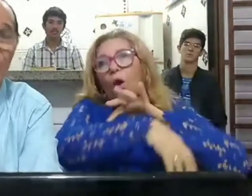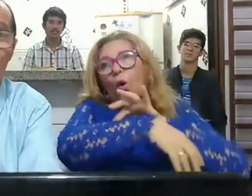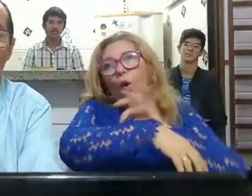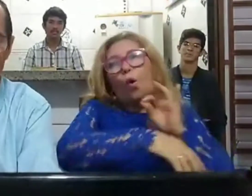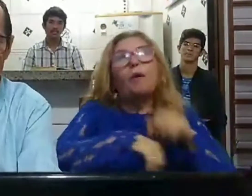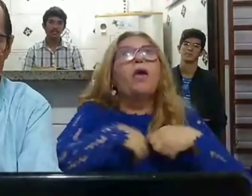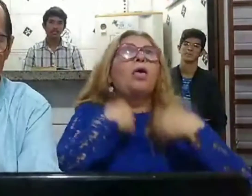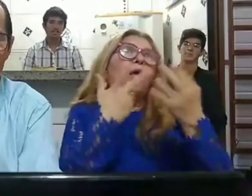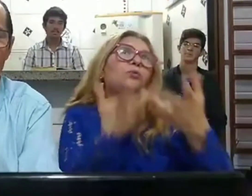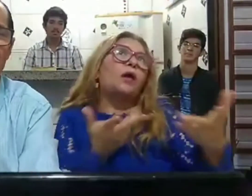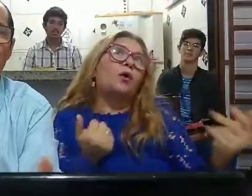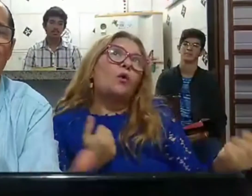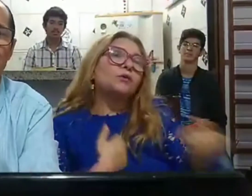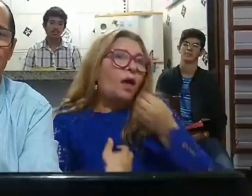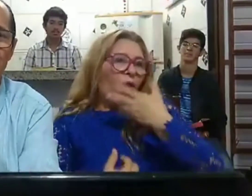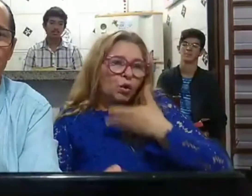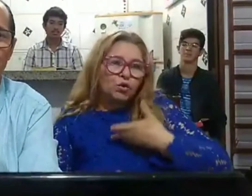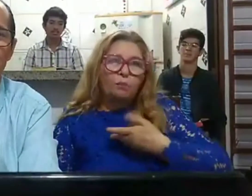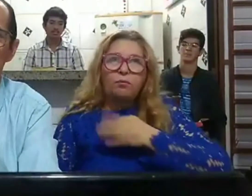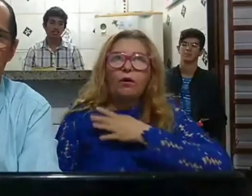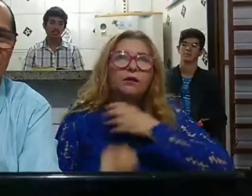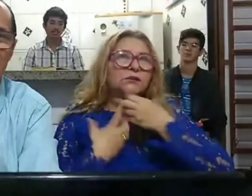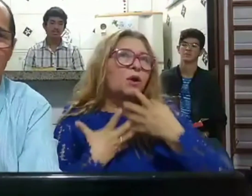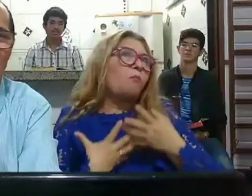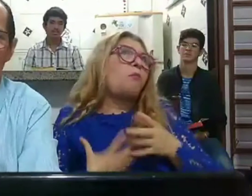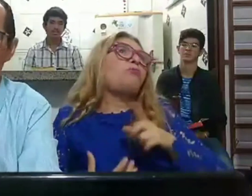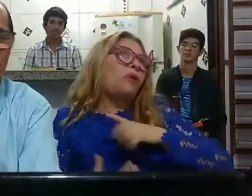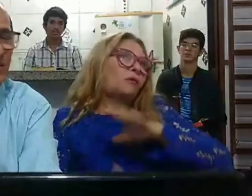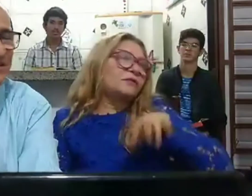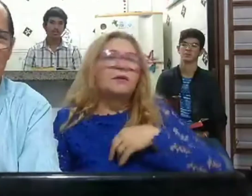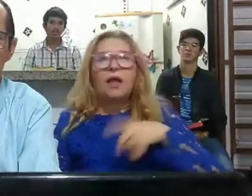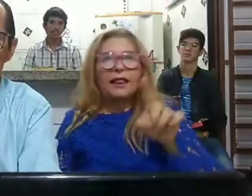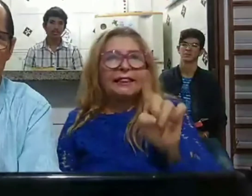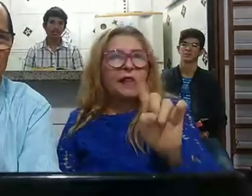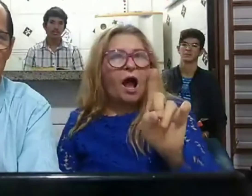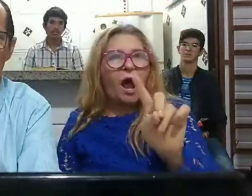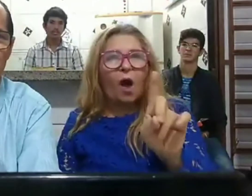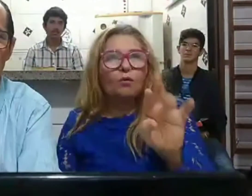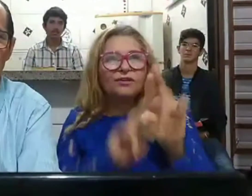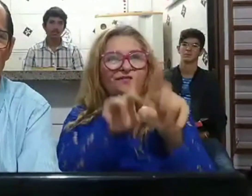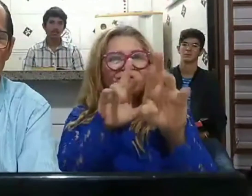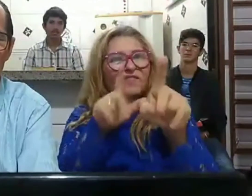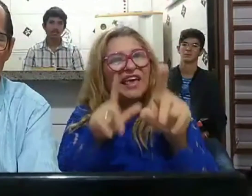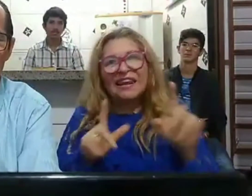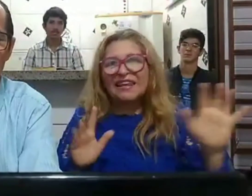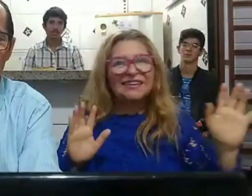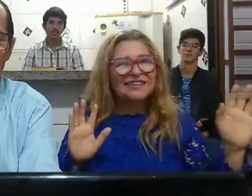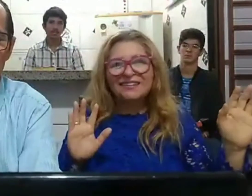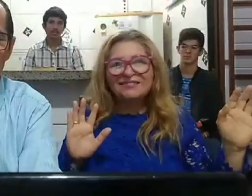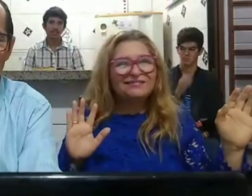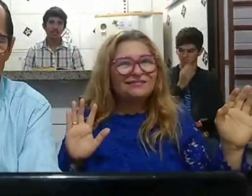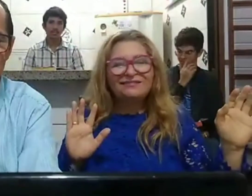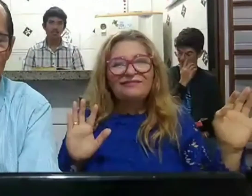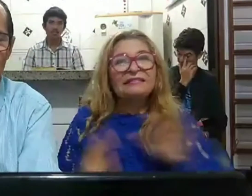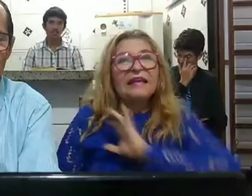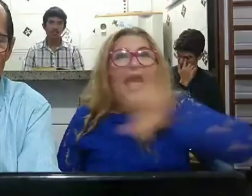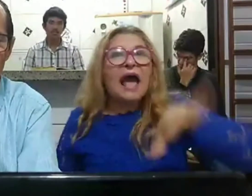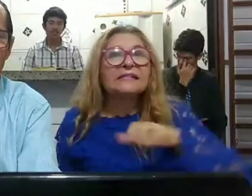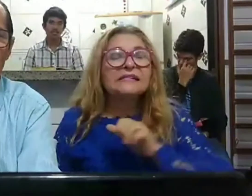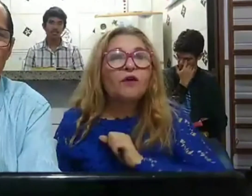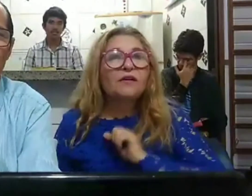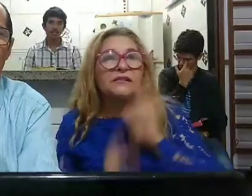humanamente boas, elas vão ter direito a esta vida eterna. Olha, a Bíblia diz que você está enganado. A salvação